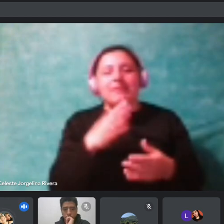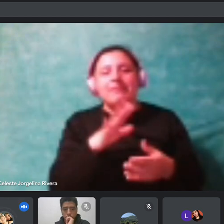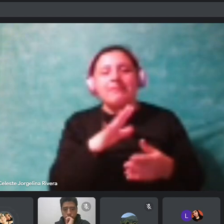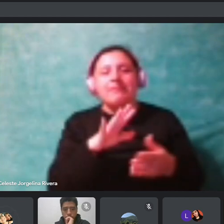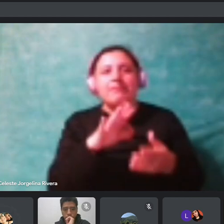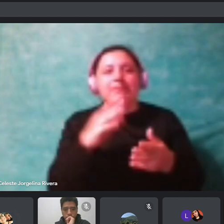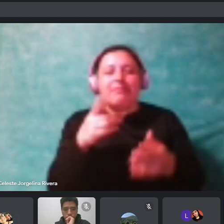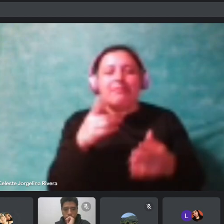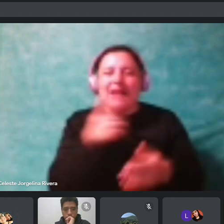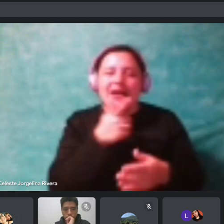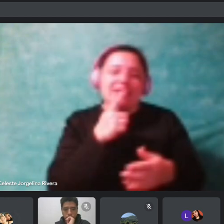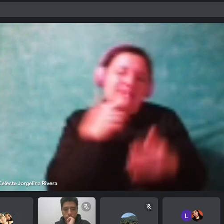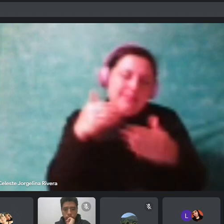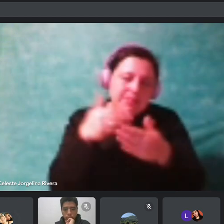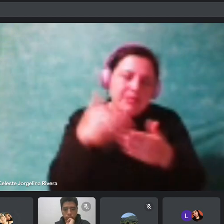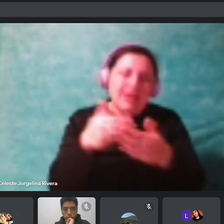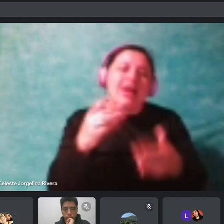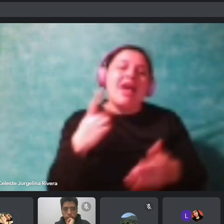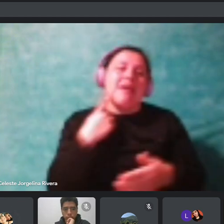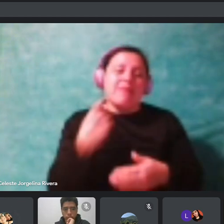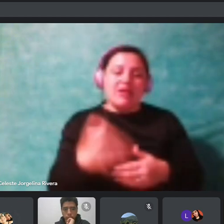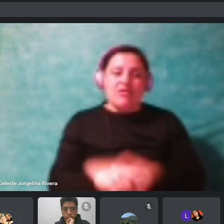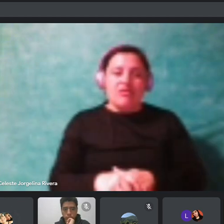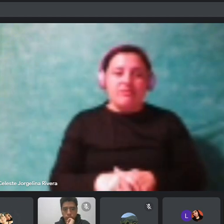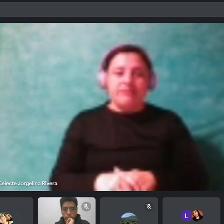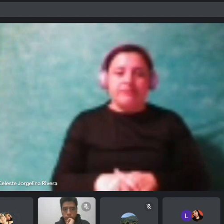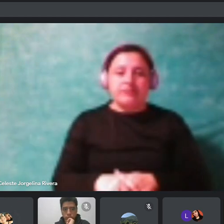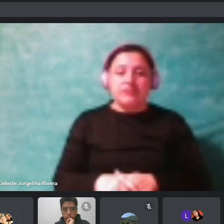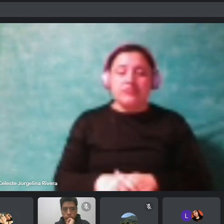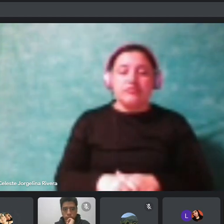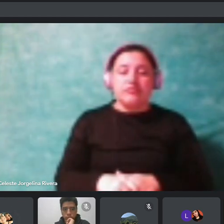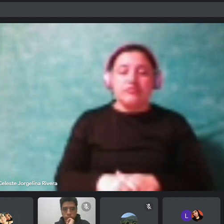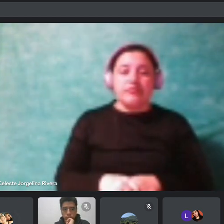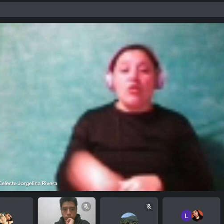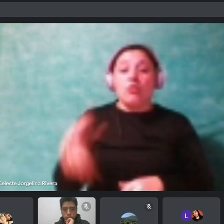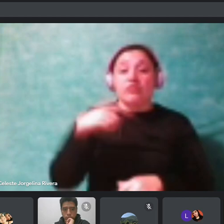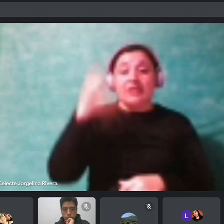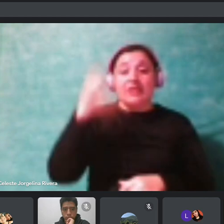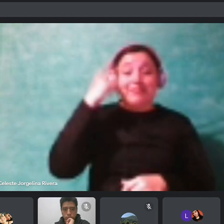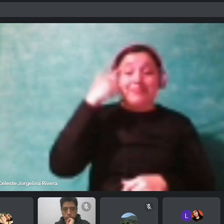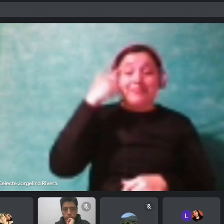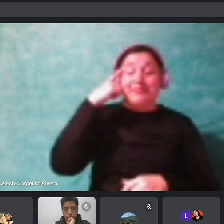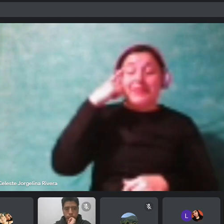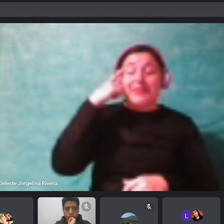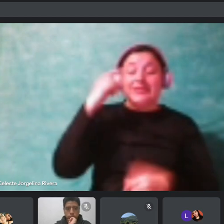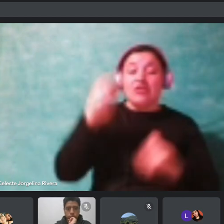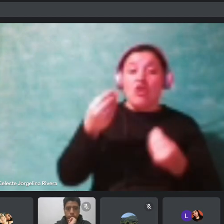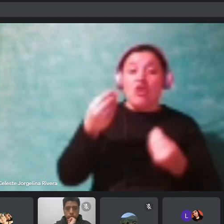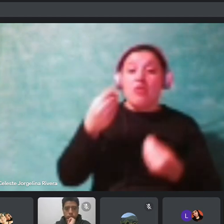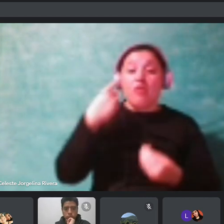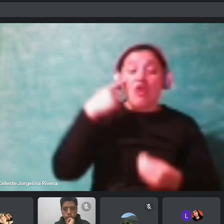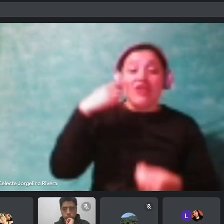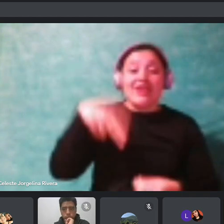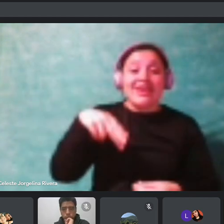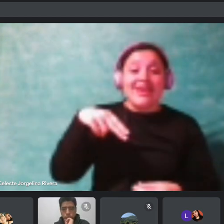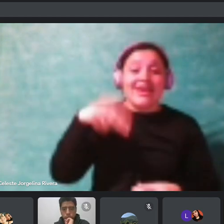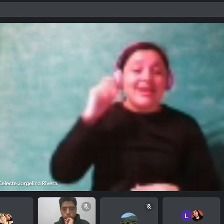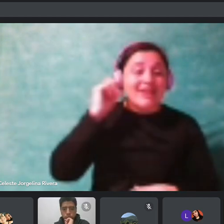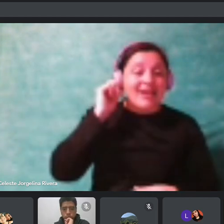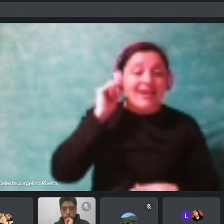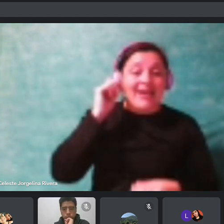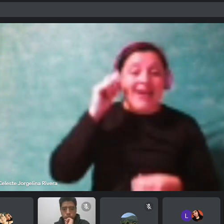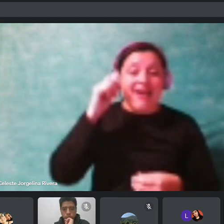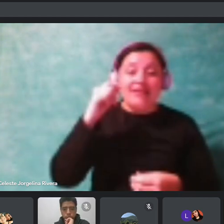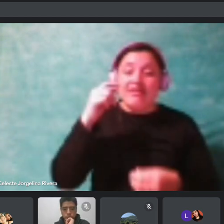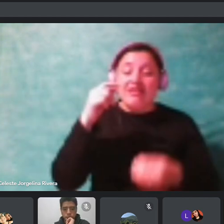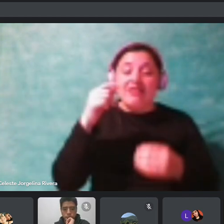Fíjense que acá tenemos distintos casos de ING, ¿sí? Y sí. Que están después de sí. Esta preposición, porque son las habilidades de